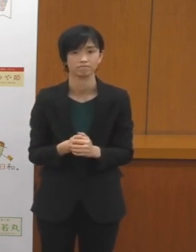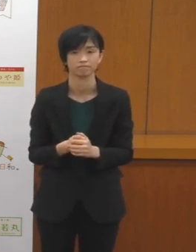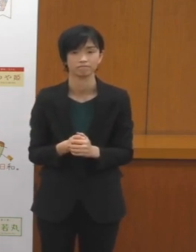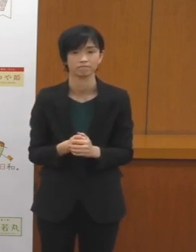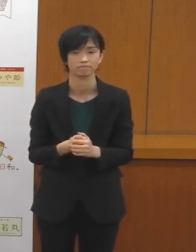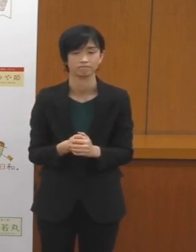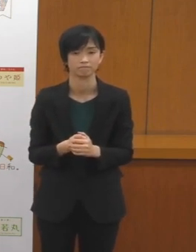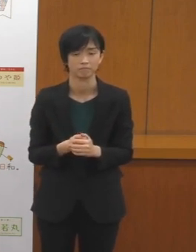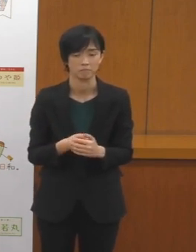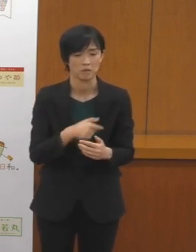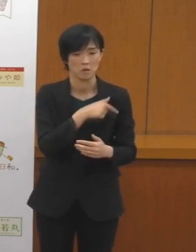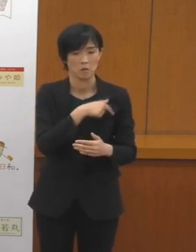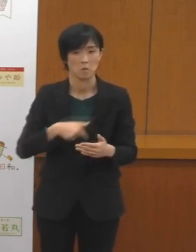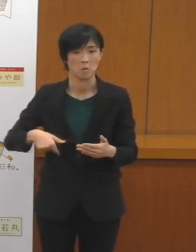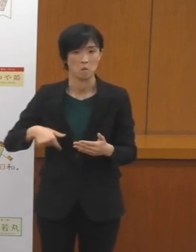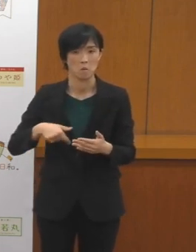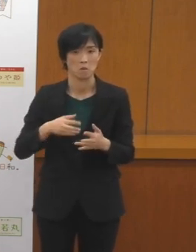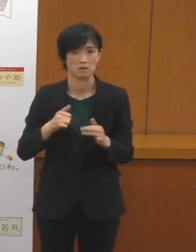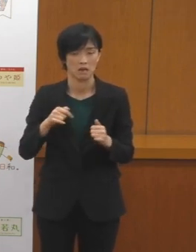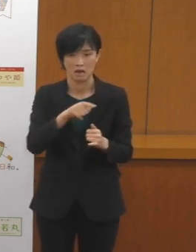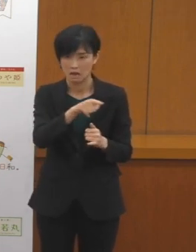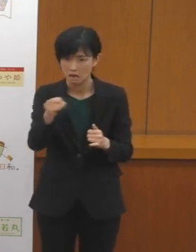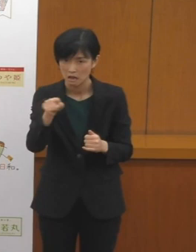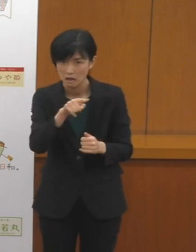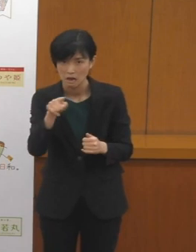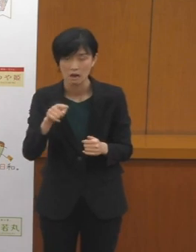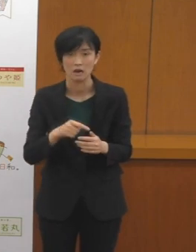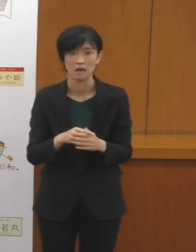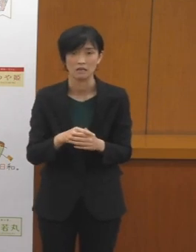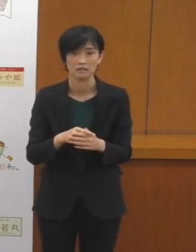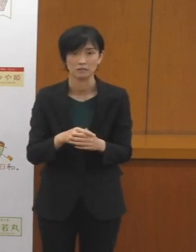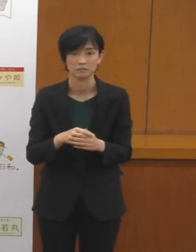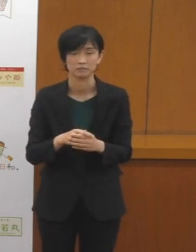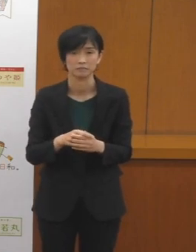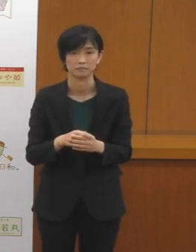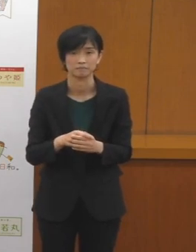それぞれの候補者について